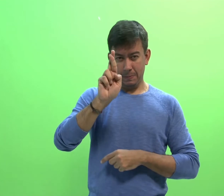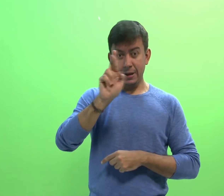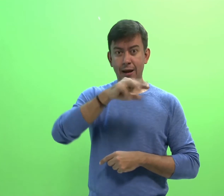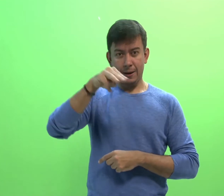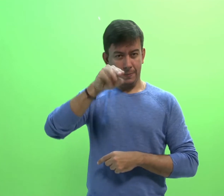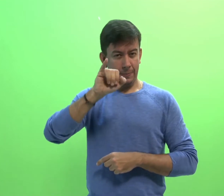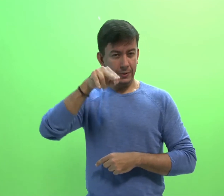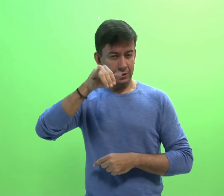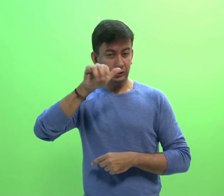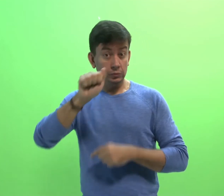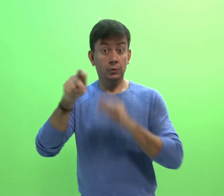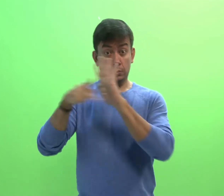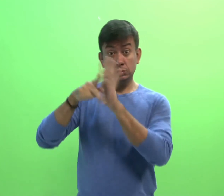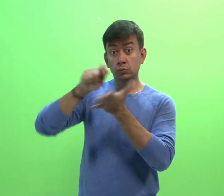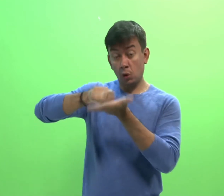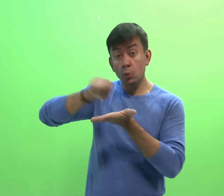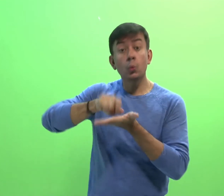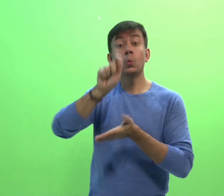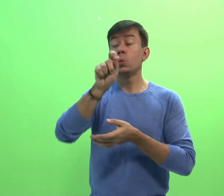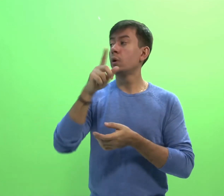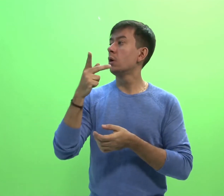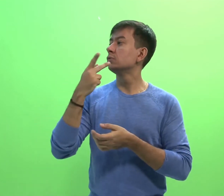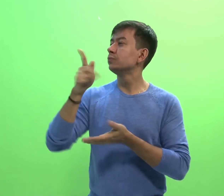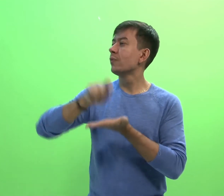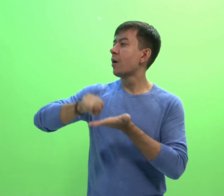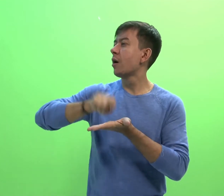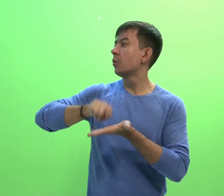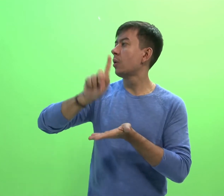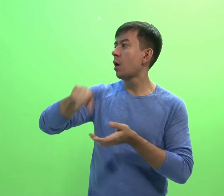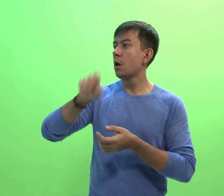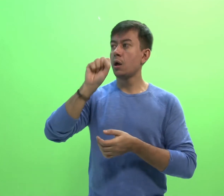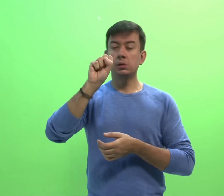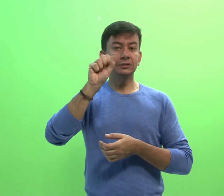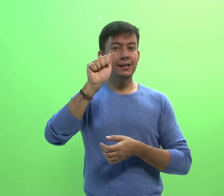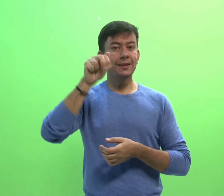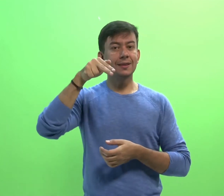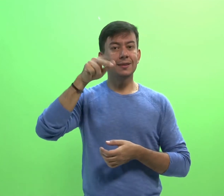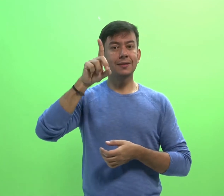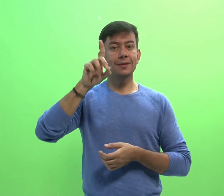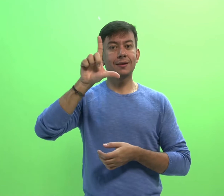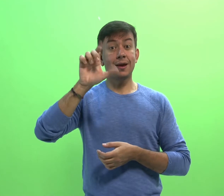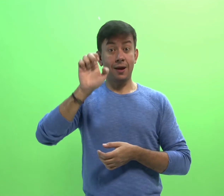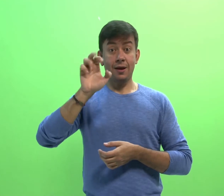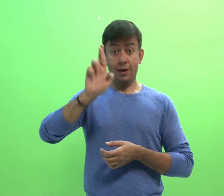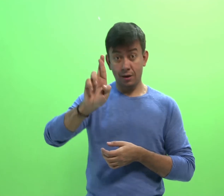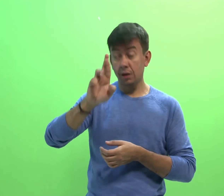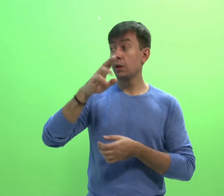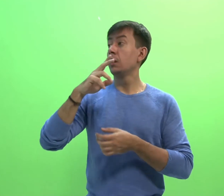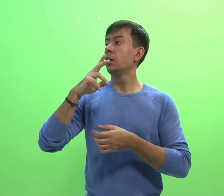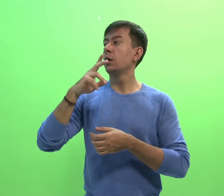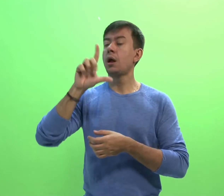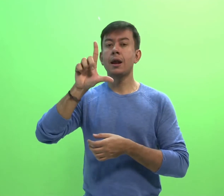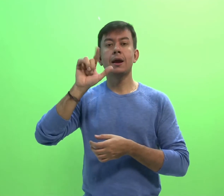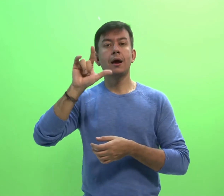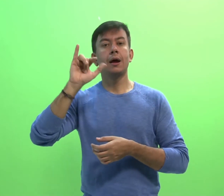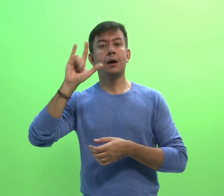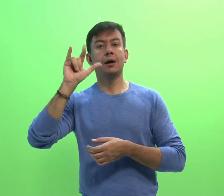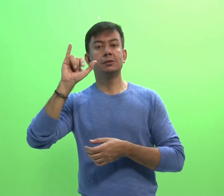foi descobertos os pares mínimos. Os autores Sandler,